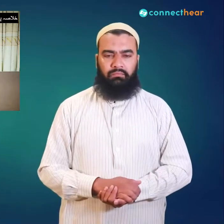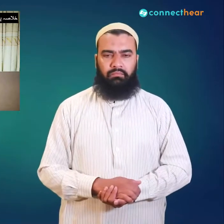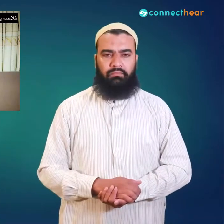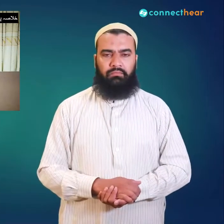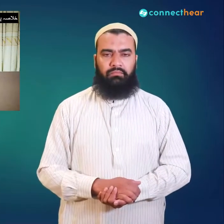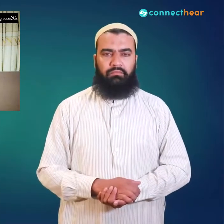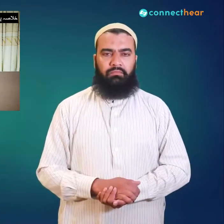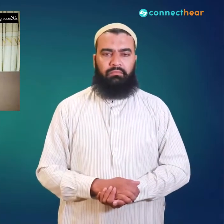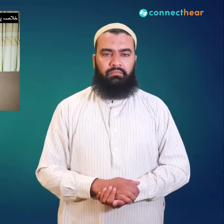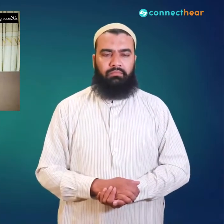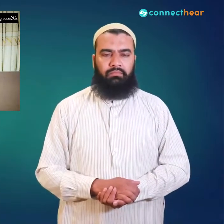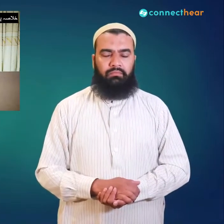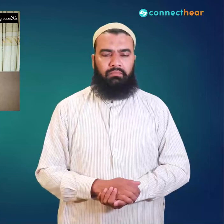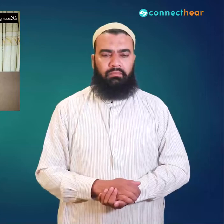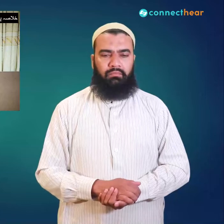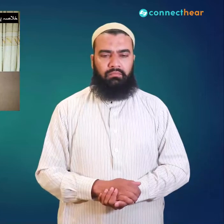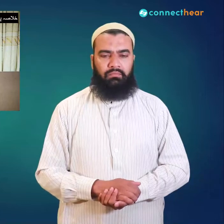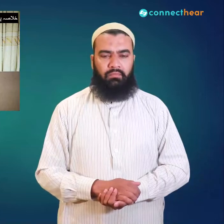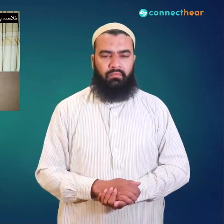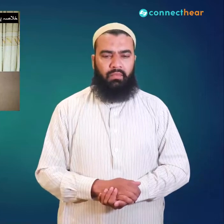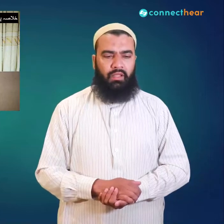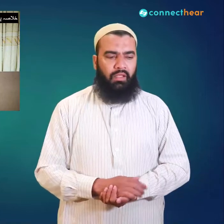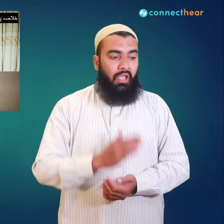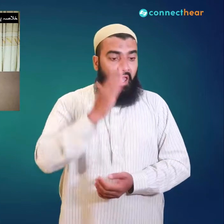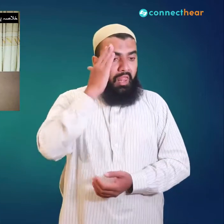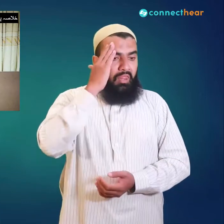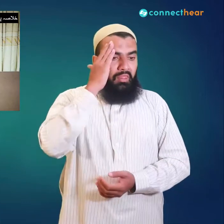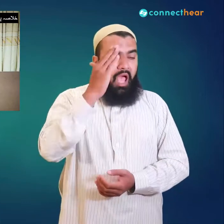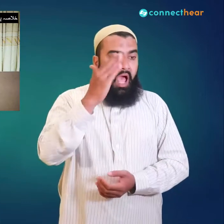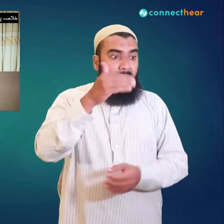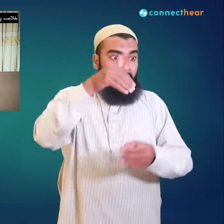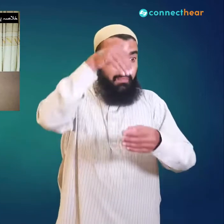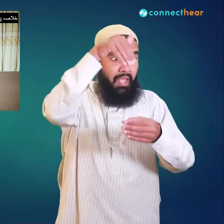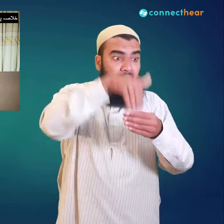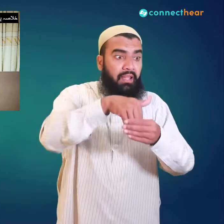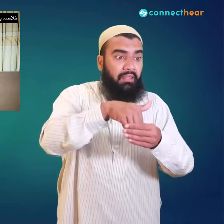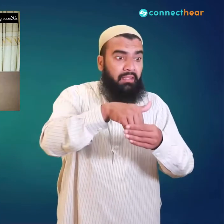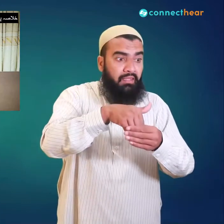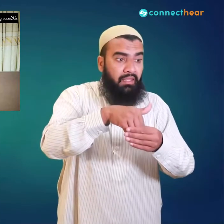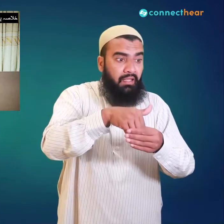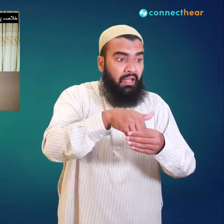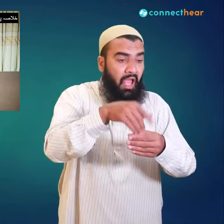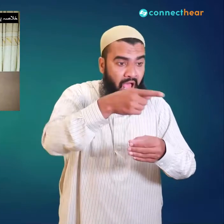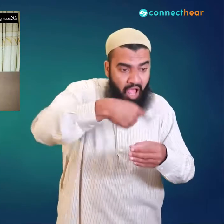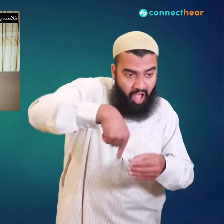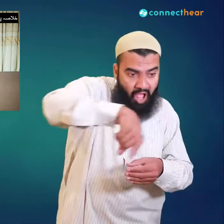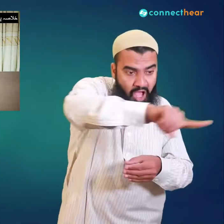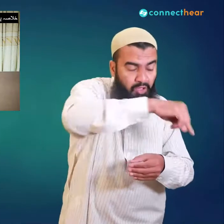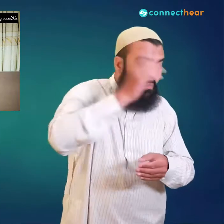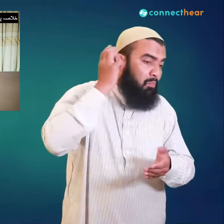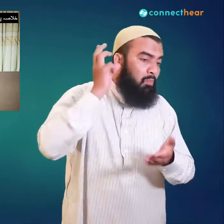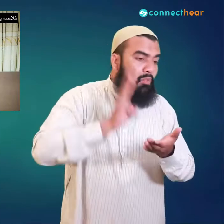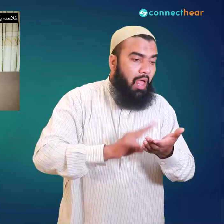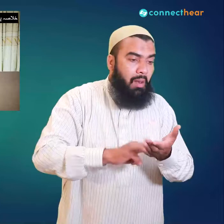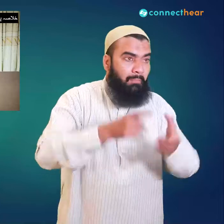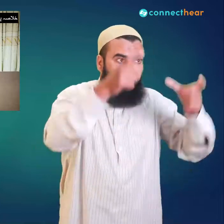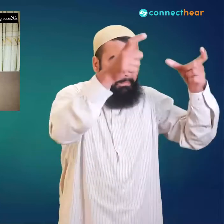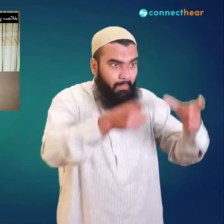مِّن قُوَّةٍ، اسلام کے دفاع اور کفار سے مقابلے کی تیاری کے